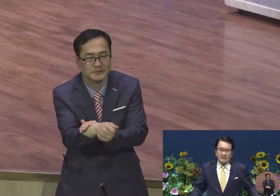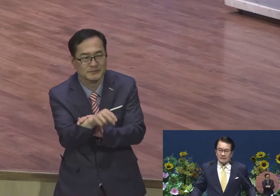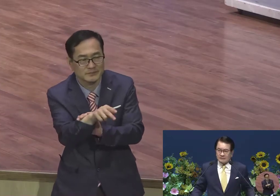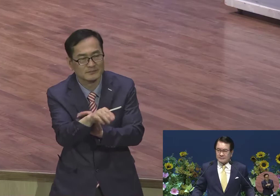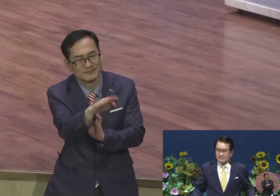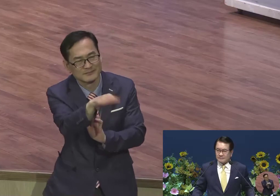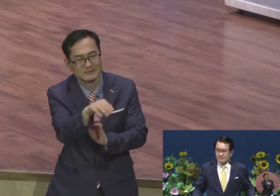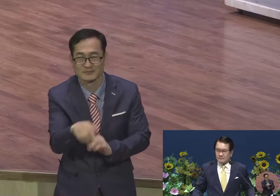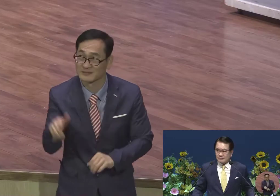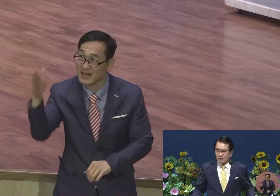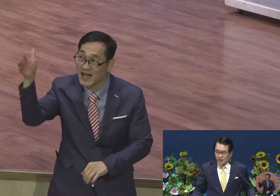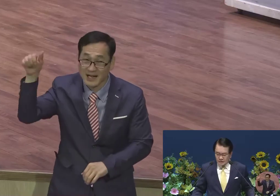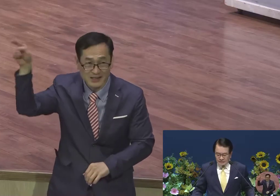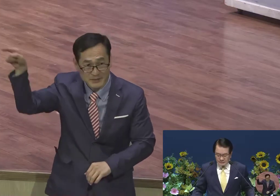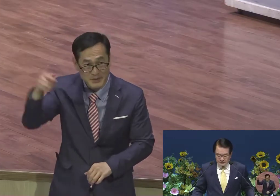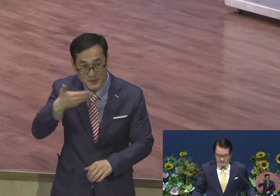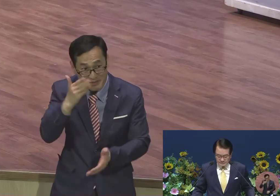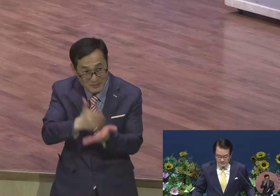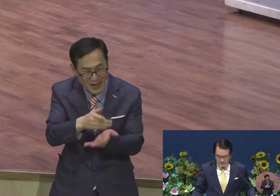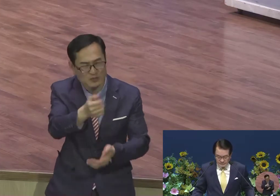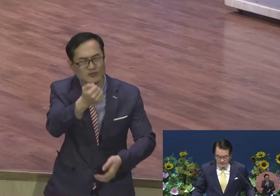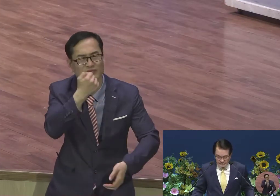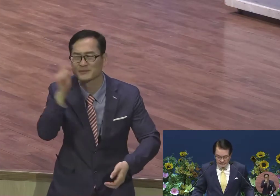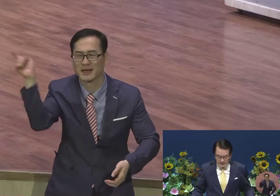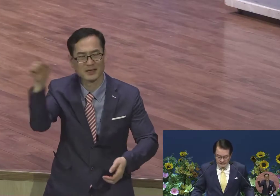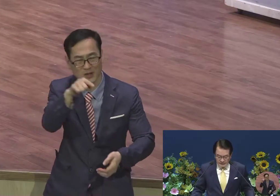따먹게 만들었어요. 속였어요.